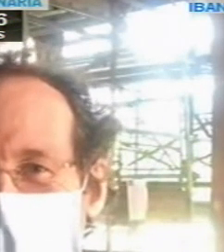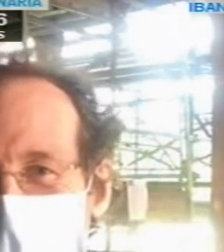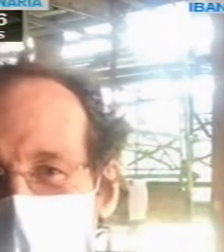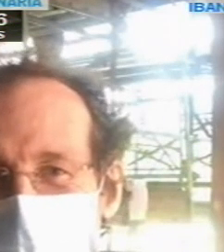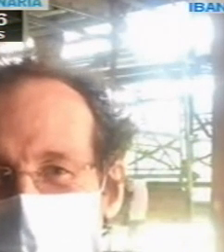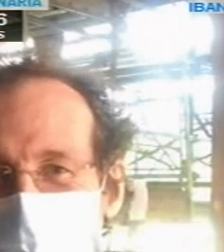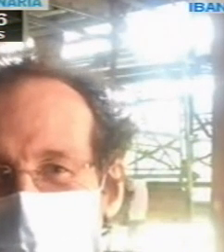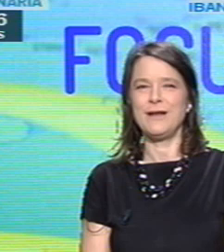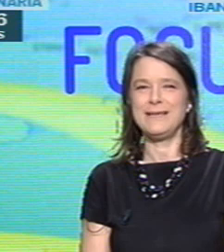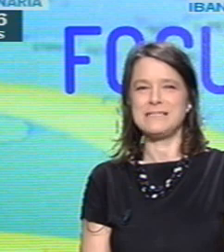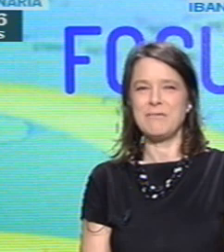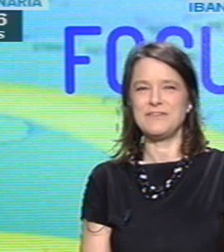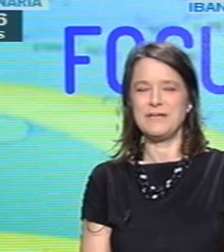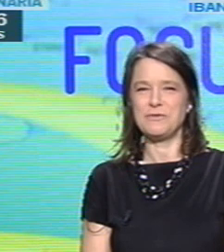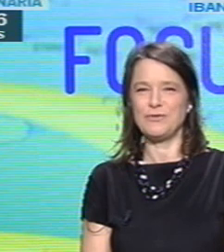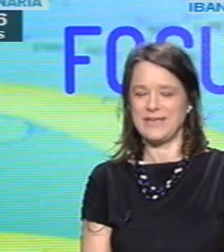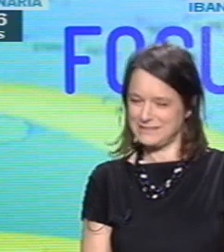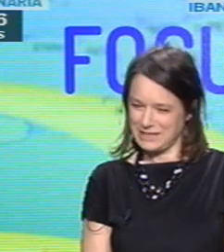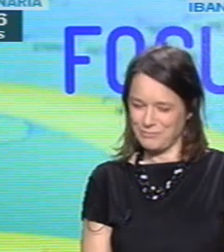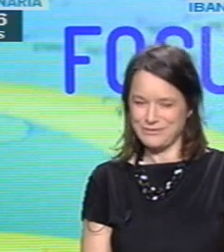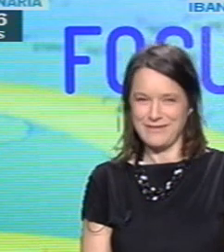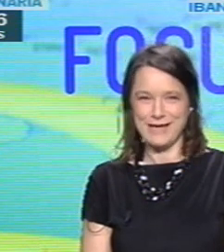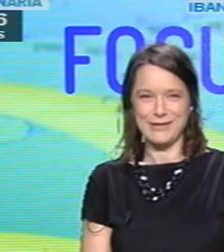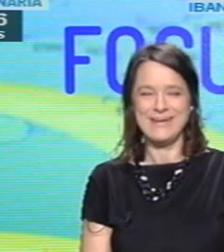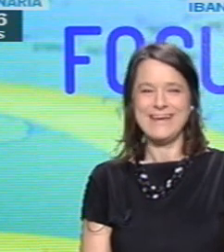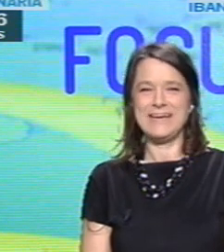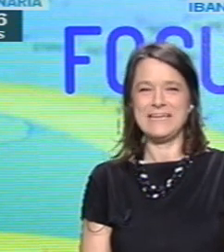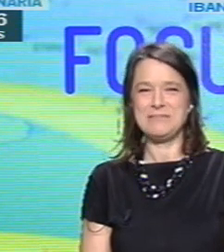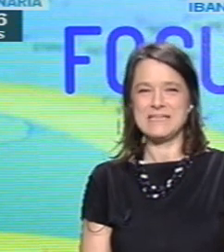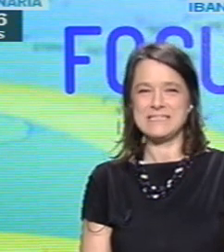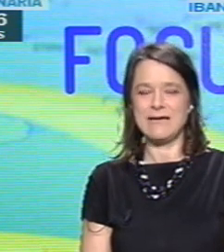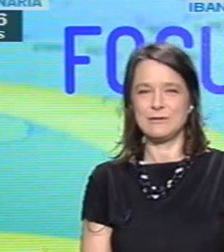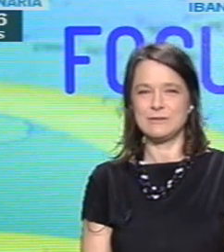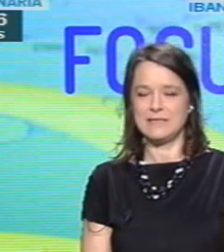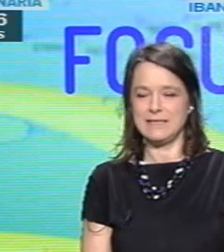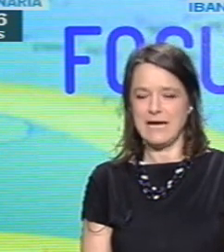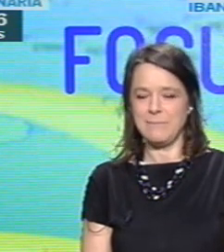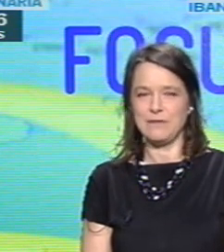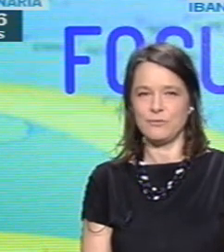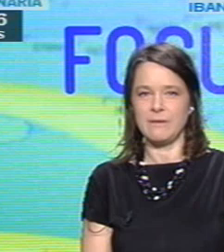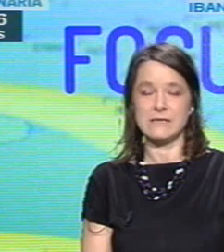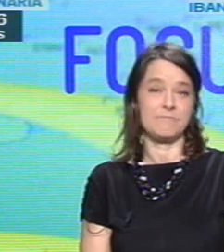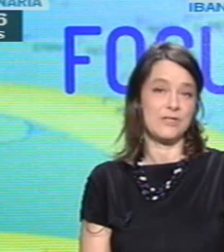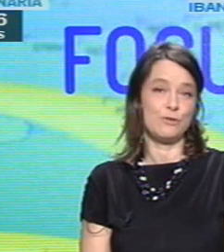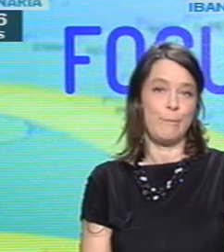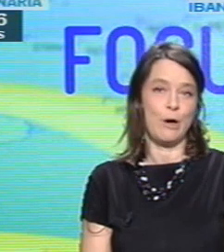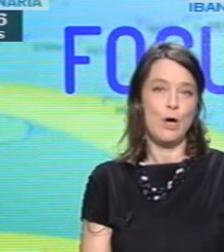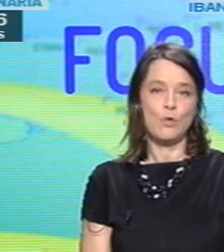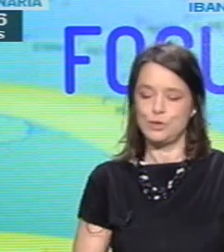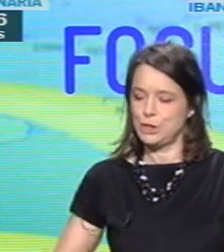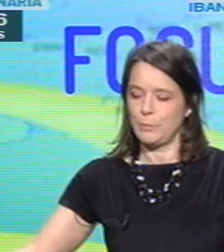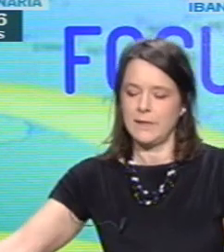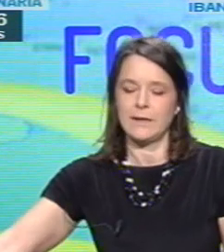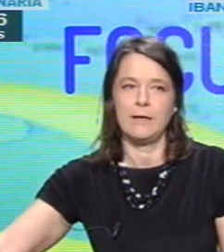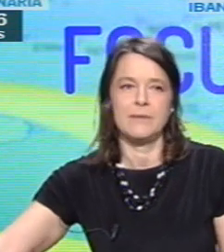queste norme. Bene, allora ringraziamo Federico Fusetti dal Ponte Vecchio di Bassano del Grappa, insomma sta facendo un po'